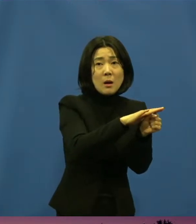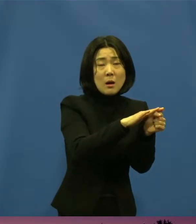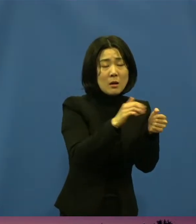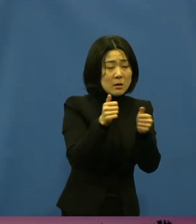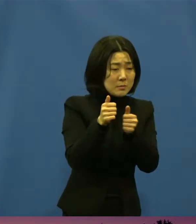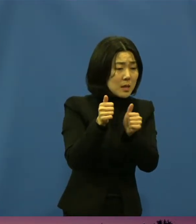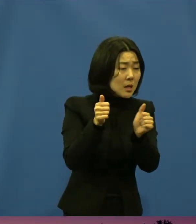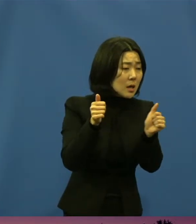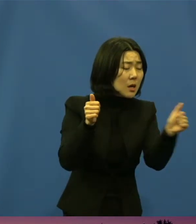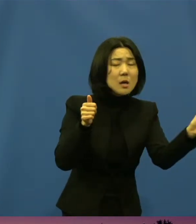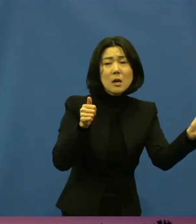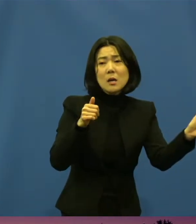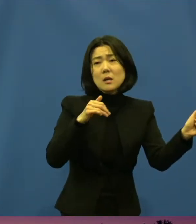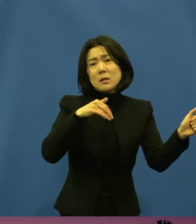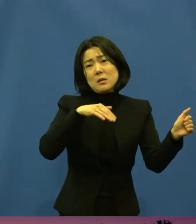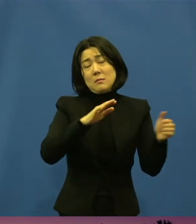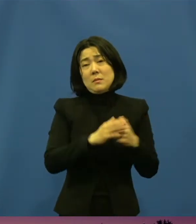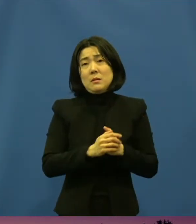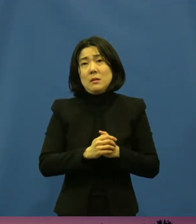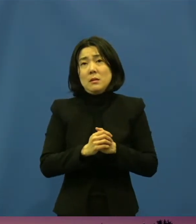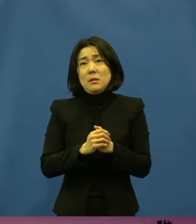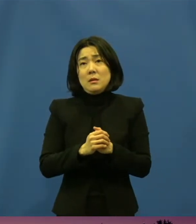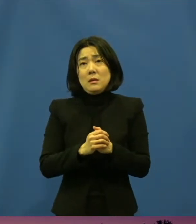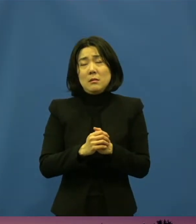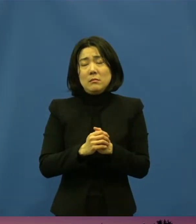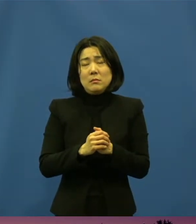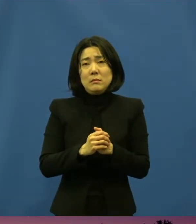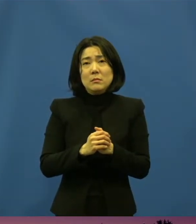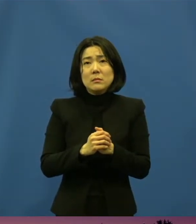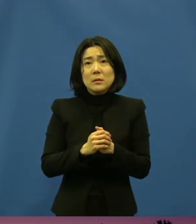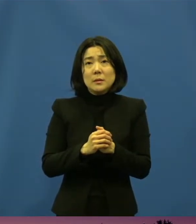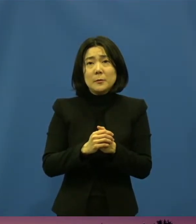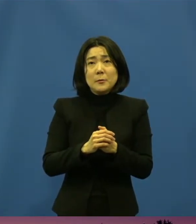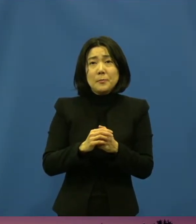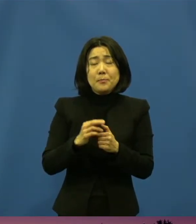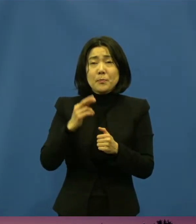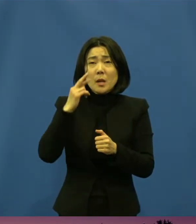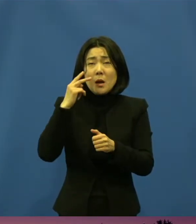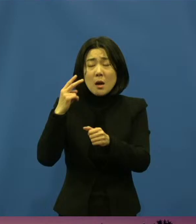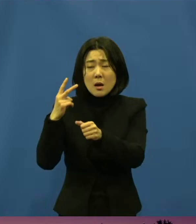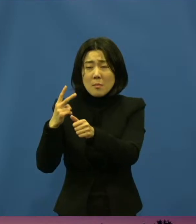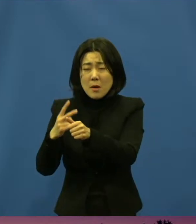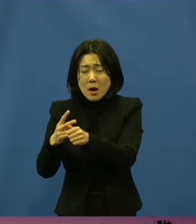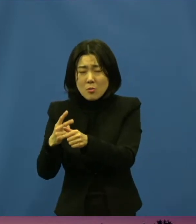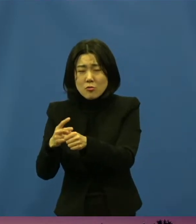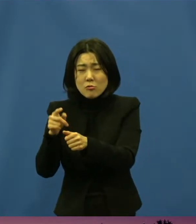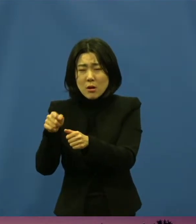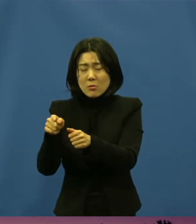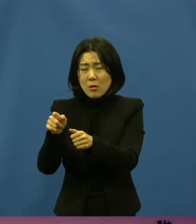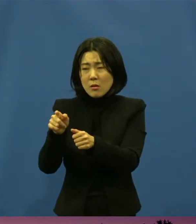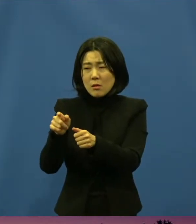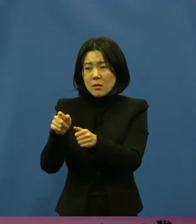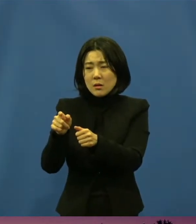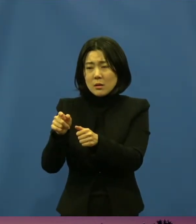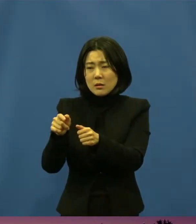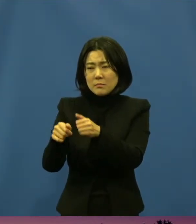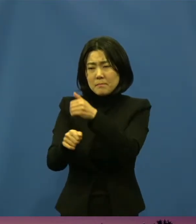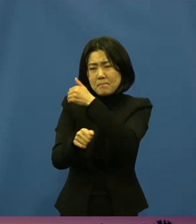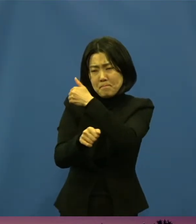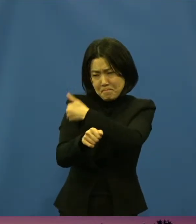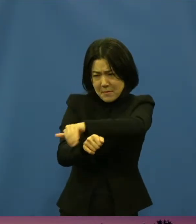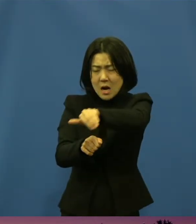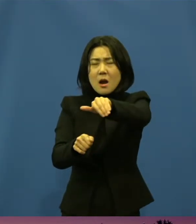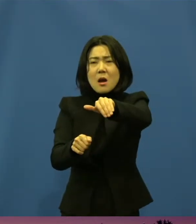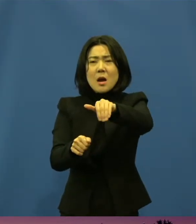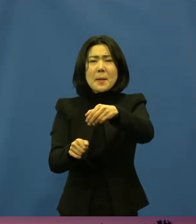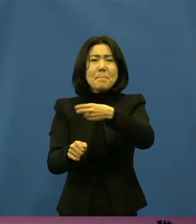그리고 어떻게 해요? 이 세상을 사랑하고 바울을 떠난 거죠. 바울과 이렇게 결별을 한 것입니다.